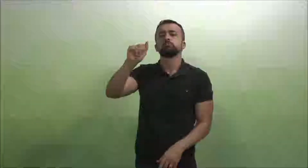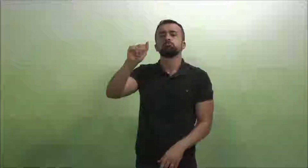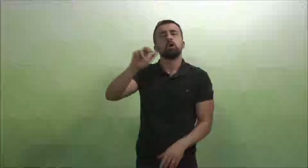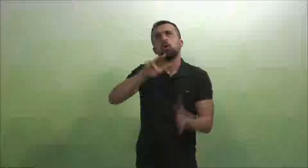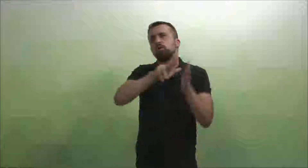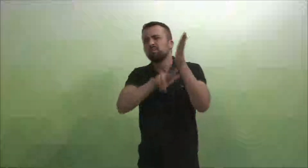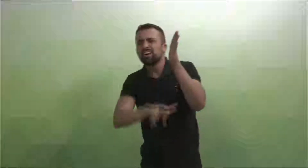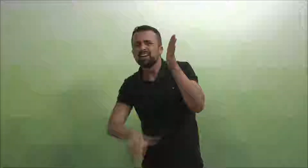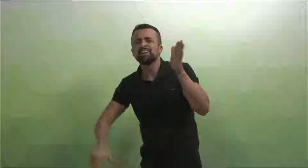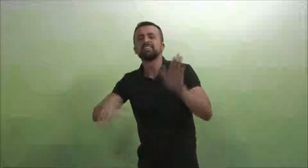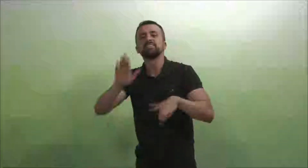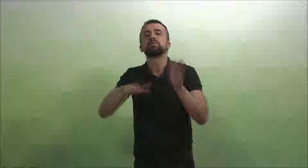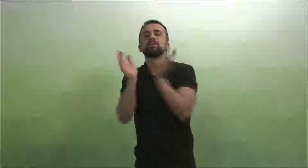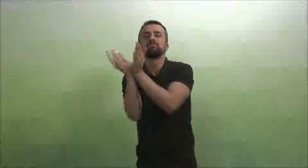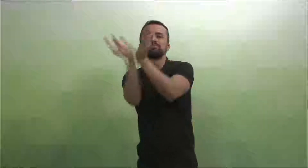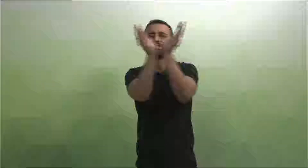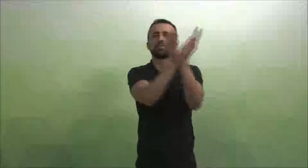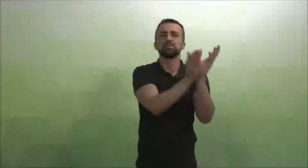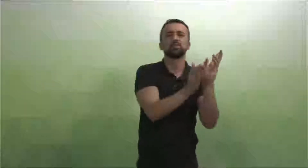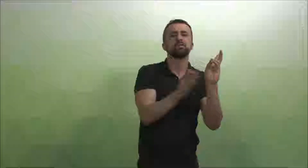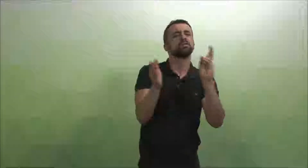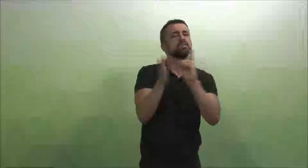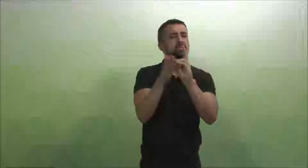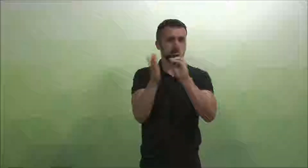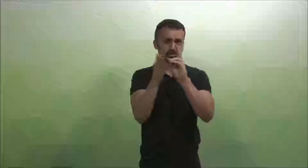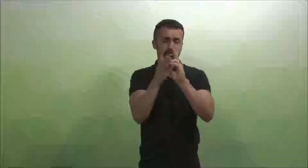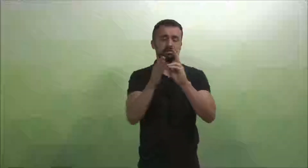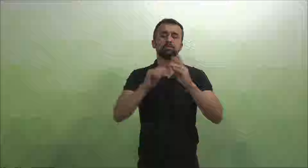ou outras, no caso dos grupos indígenas.